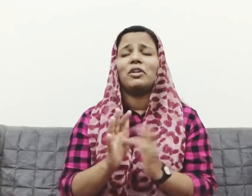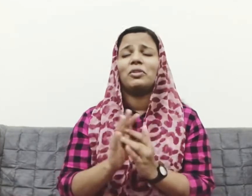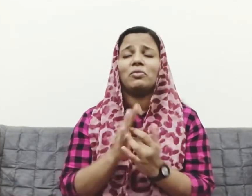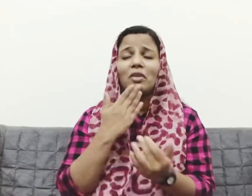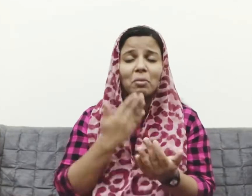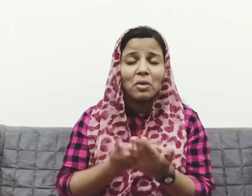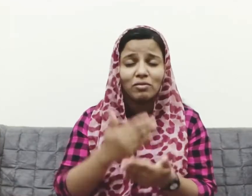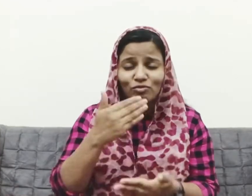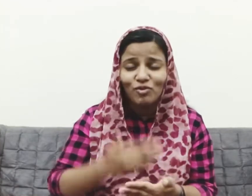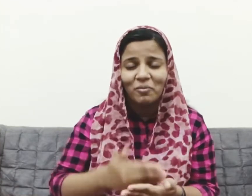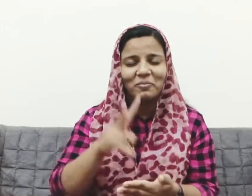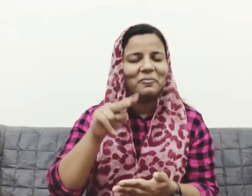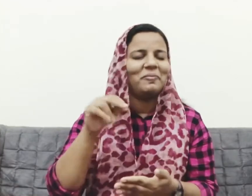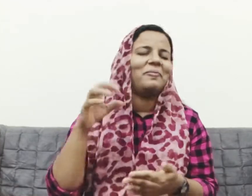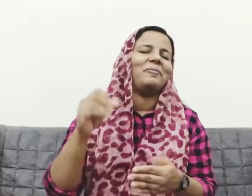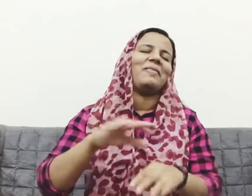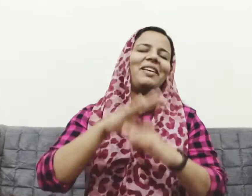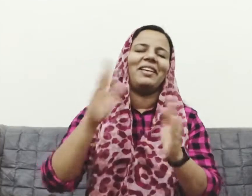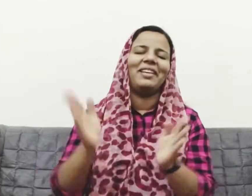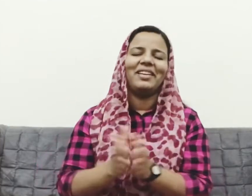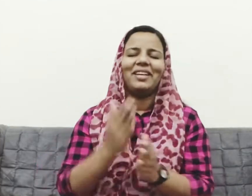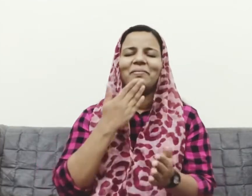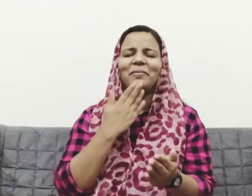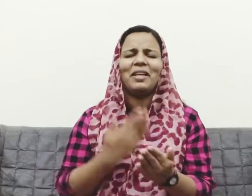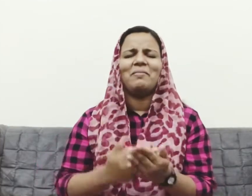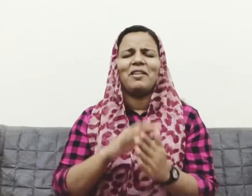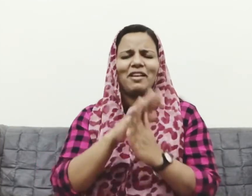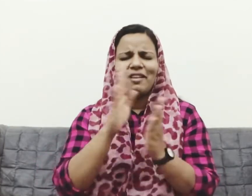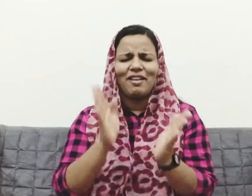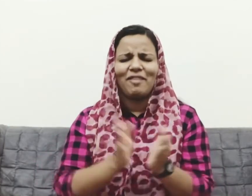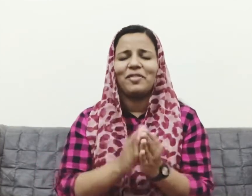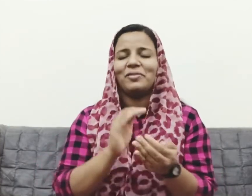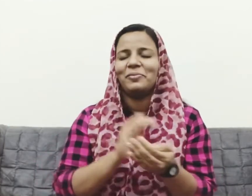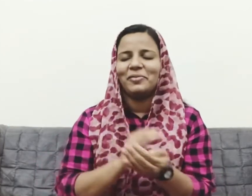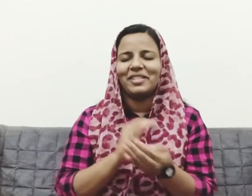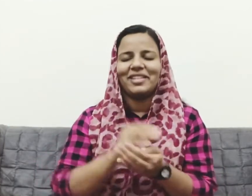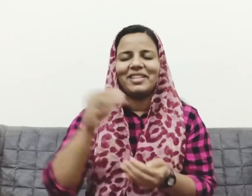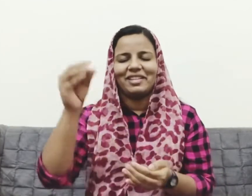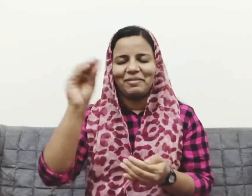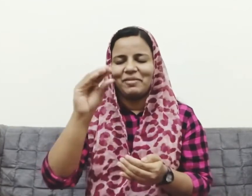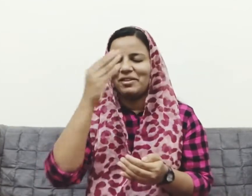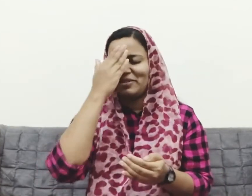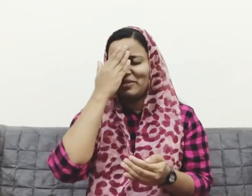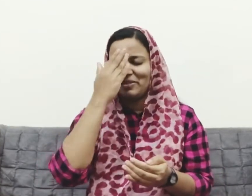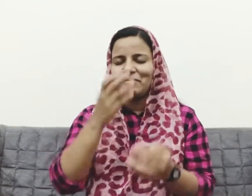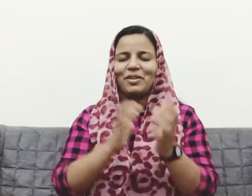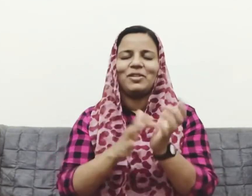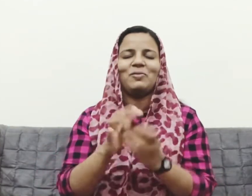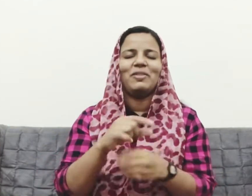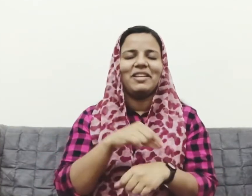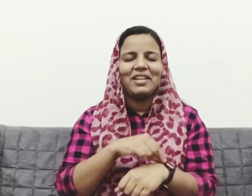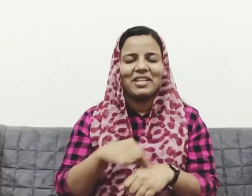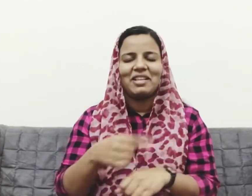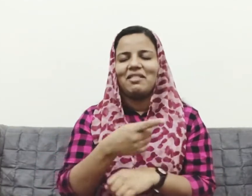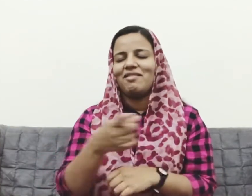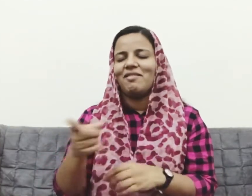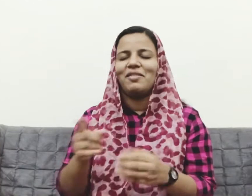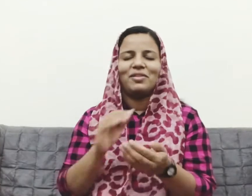കുറവ് വരികയല്ലോ കർത്താവ്, ഒരു നന്മയ്ക്കും കുറവില്ലാതെ അങ്ങയുടെ ഈ മക്കളെ അങ്ങ് പുലർത്തുന്ന കൃപകൾക്കായി സ്തോത്രം ചെയ്യുന്നു. അങ്ങയുടെ രക്തത്തിൻ മറവിലാക്കണമെന്ന്